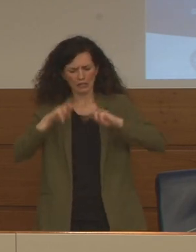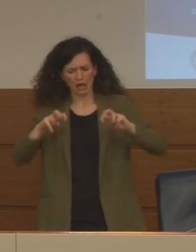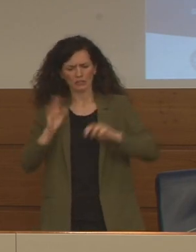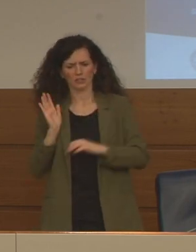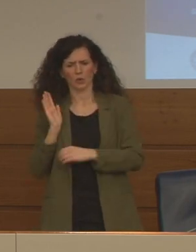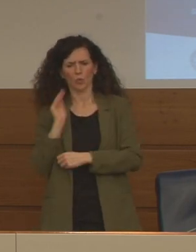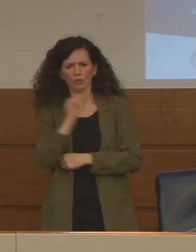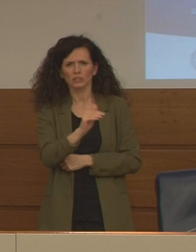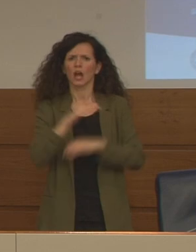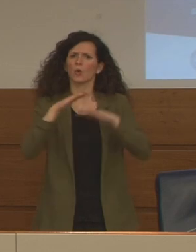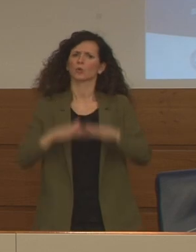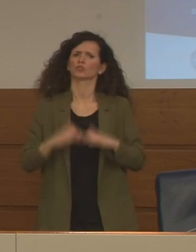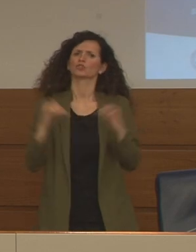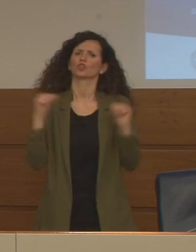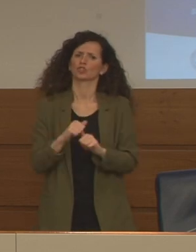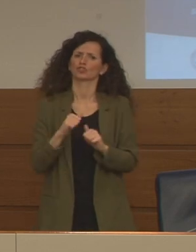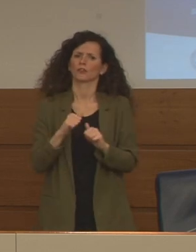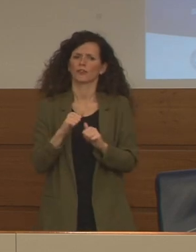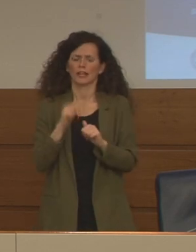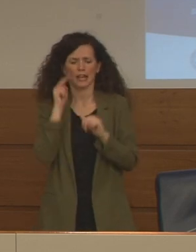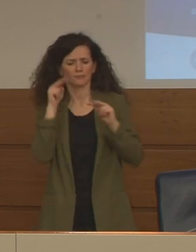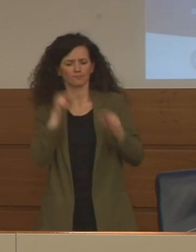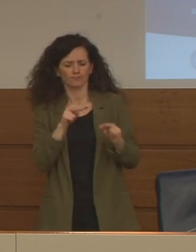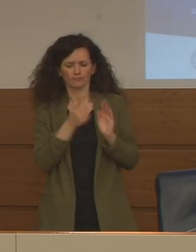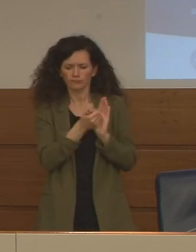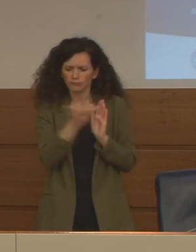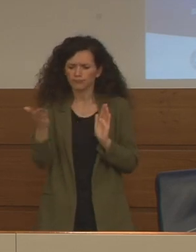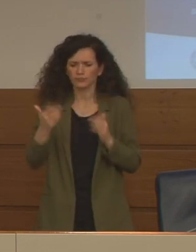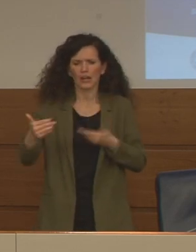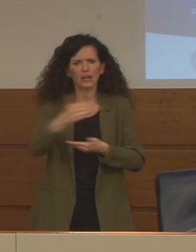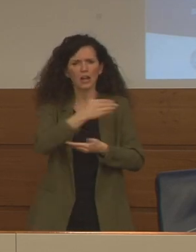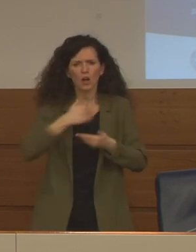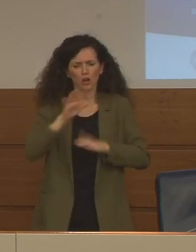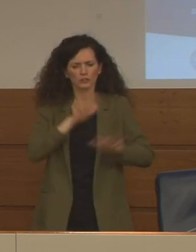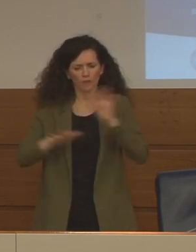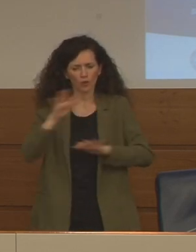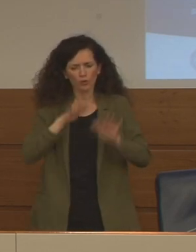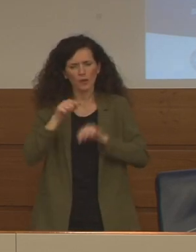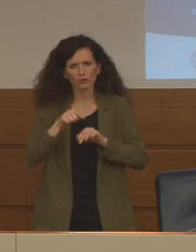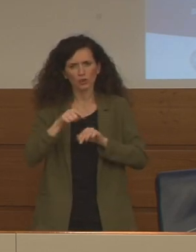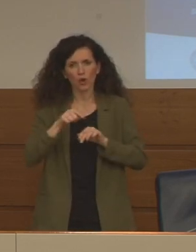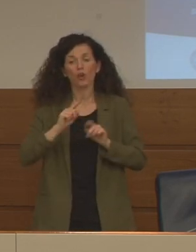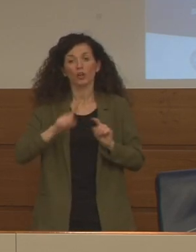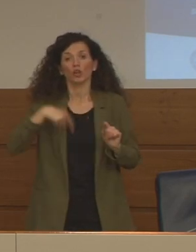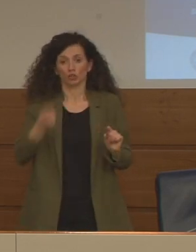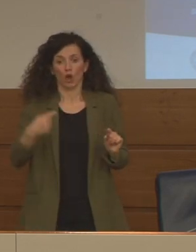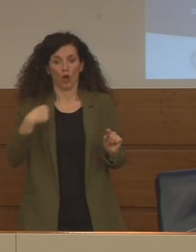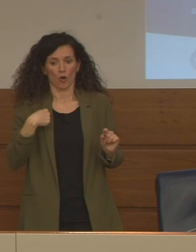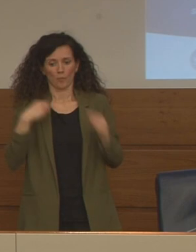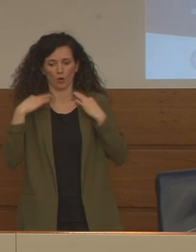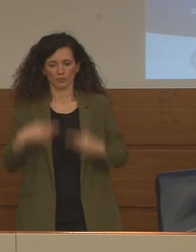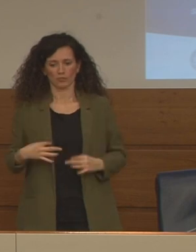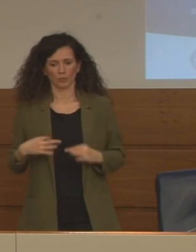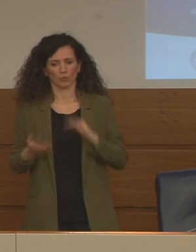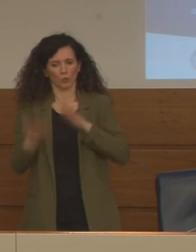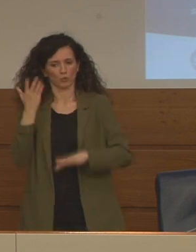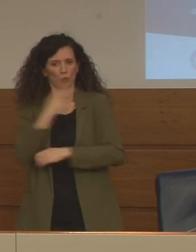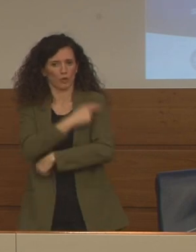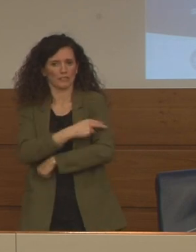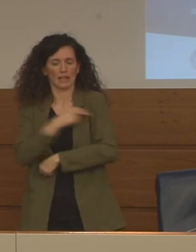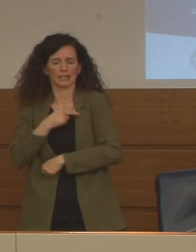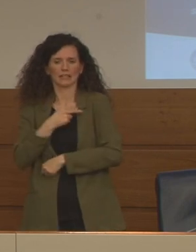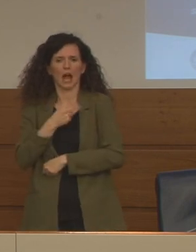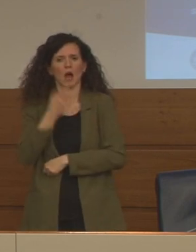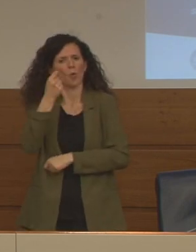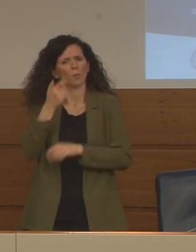la protezione civile che enumera sostanzialmente eventi riportati noi successivamente quindi con un ritardo dovuto al fatto che